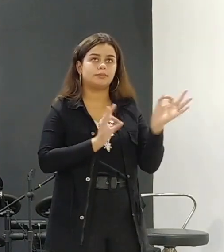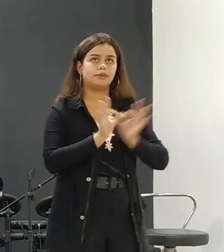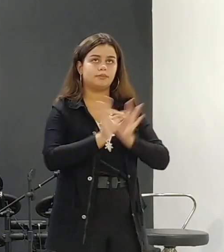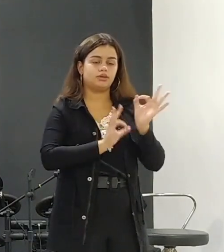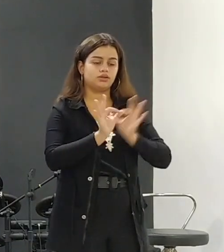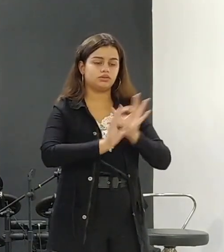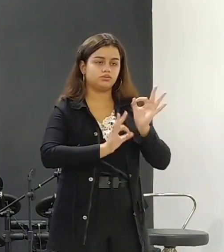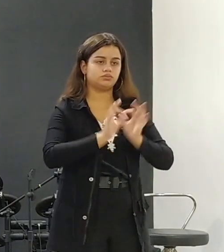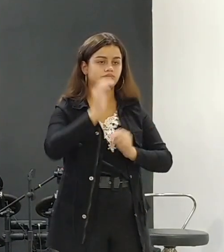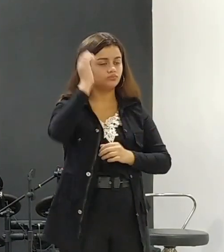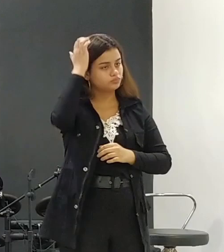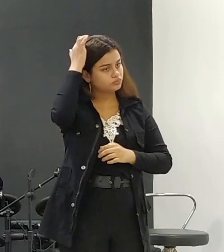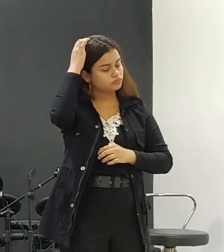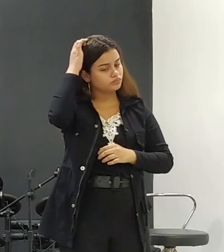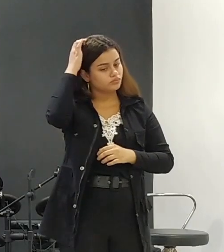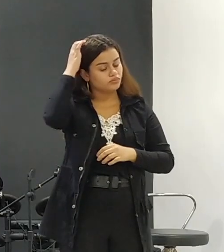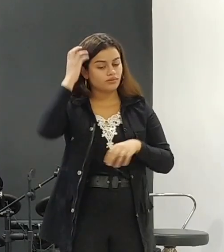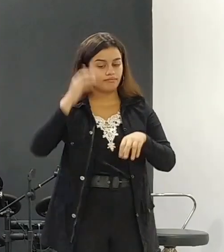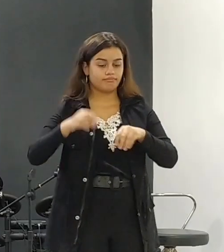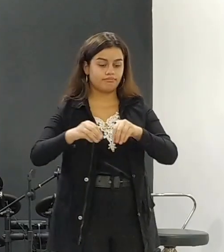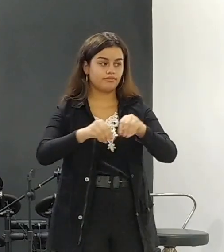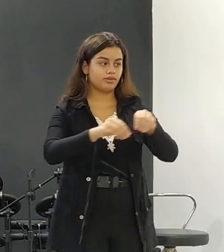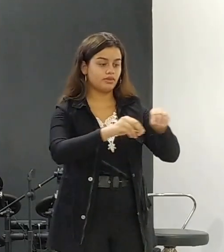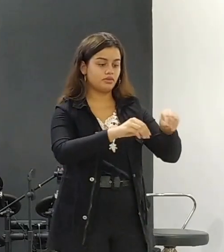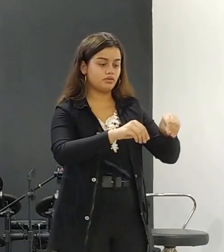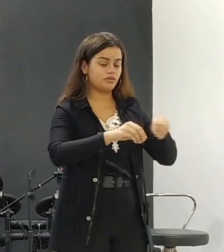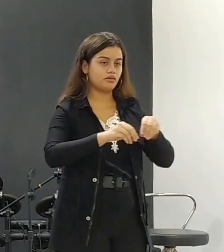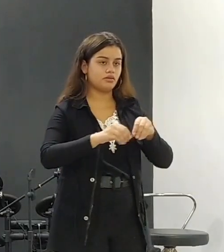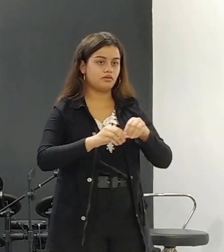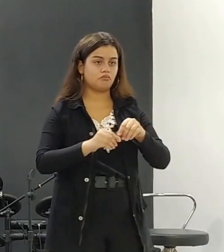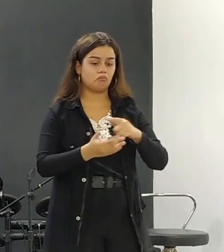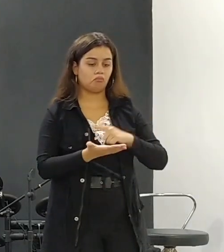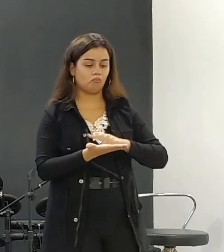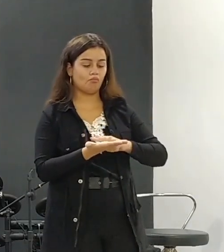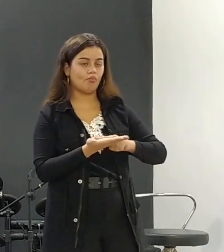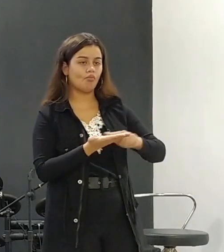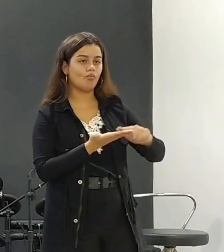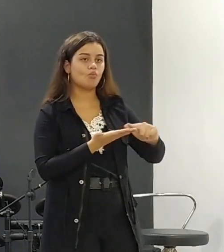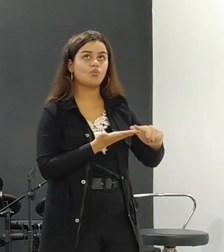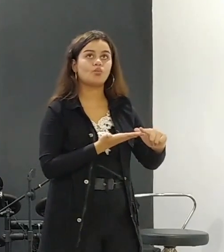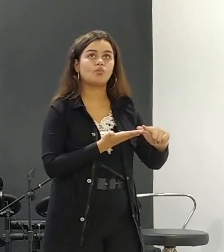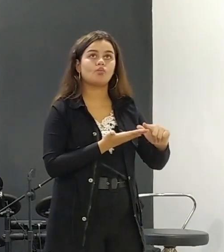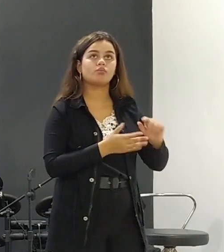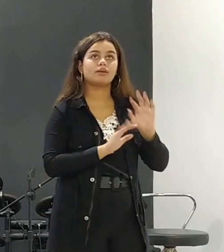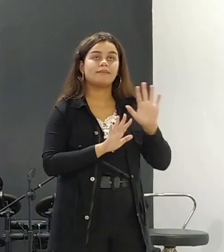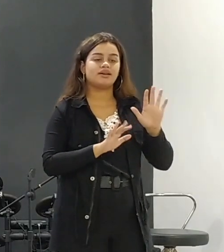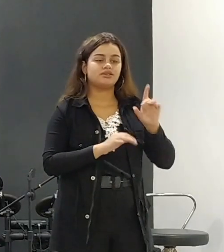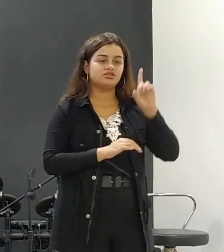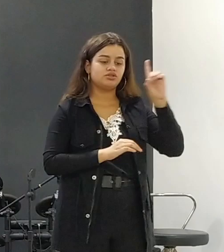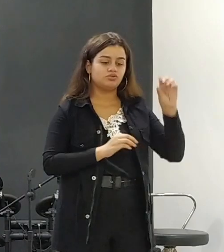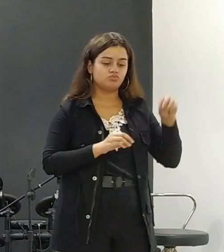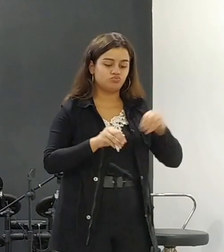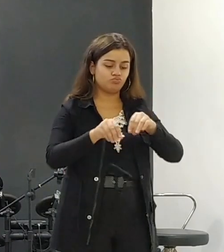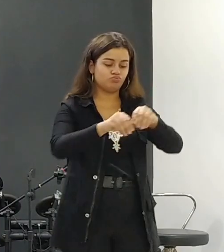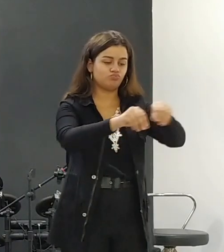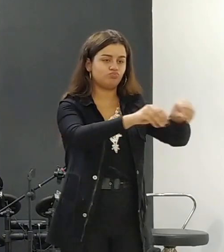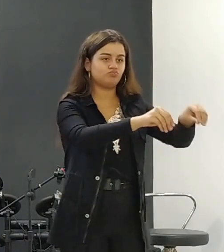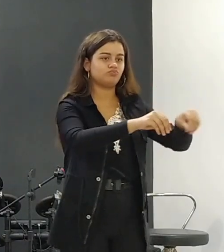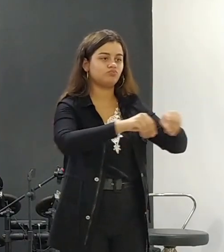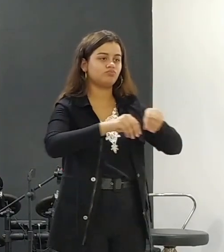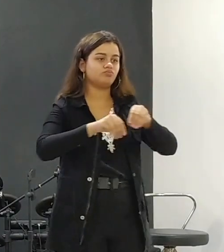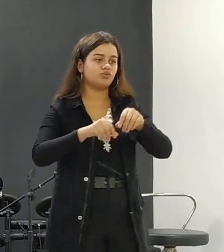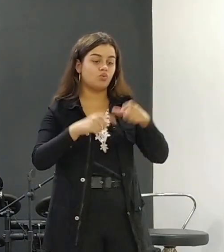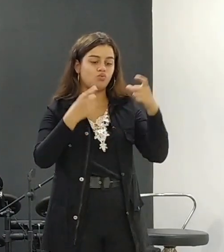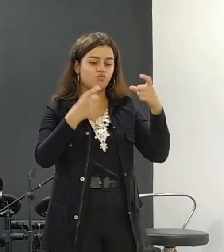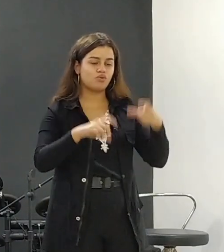isso, porque a terra estava ainda meio sem forma no início da criação, mas Deus planta um jardim,